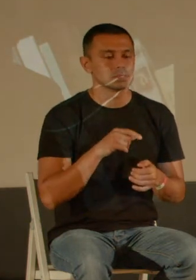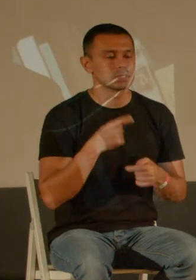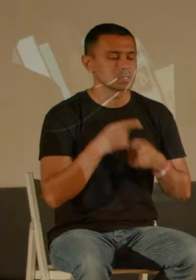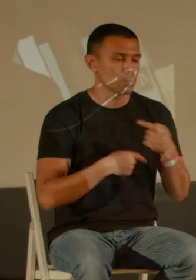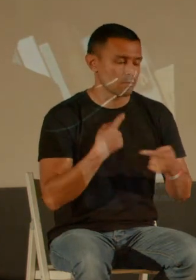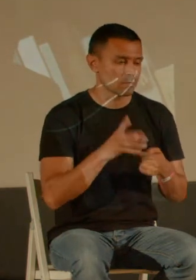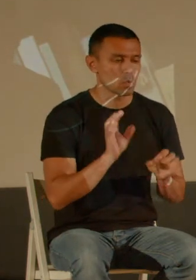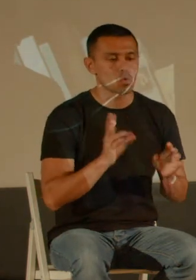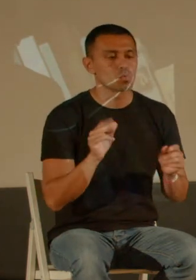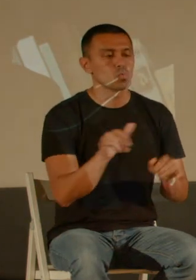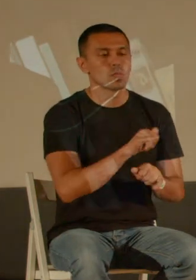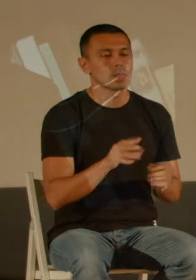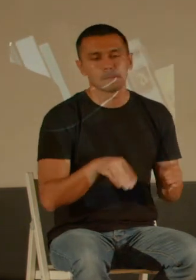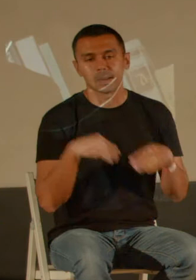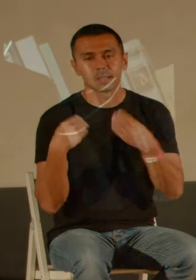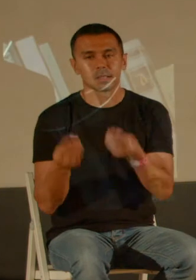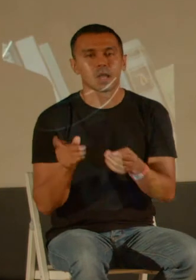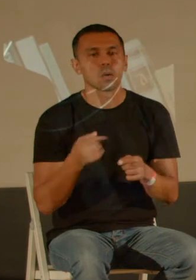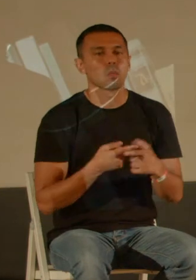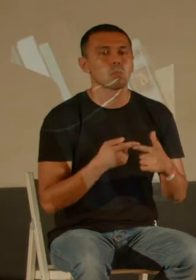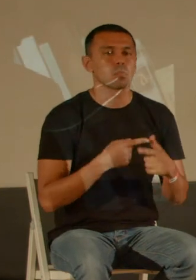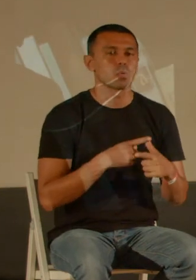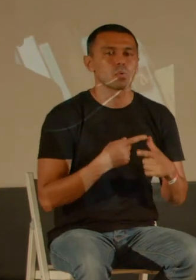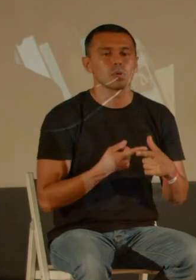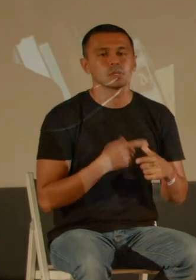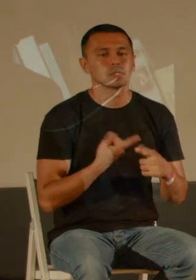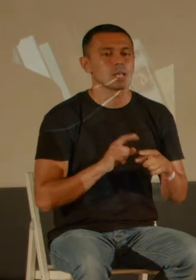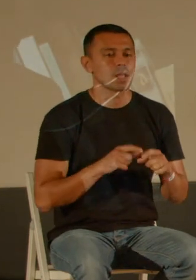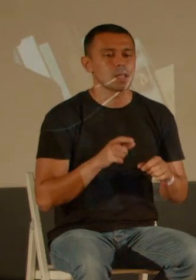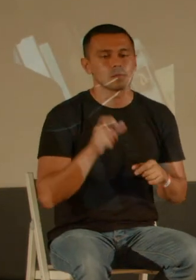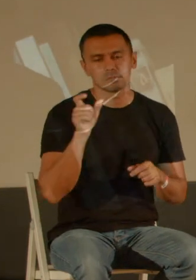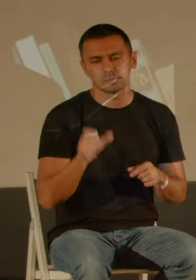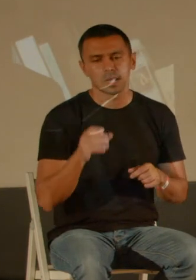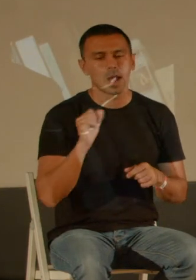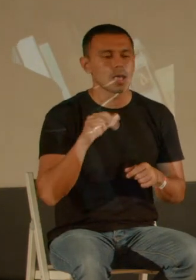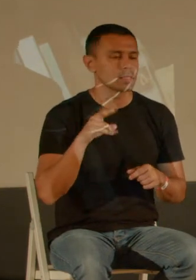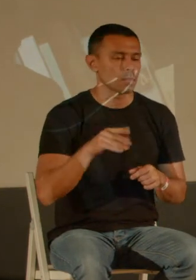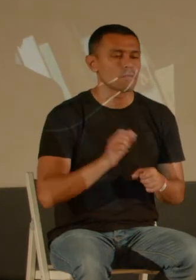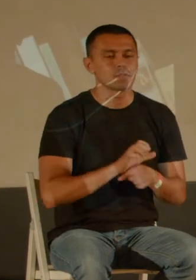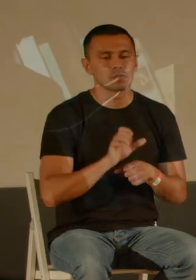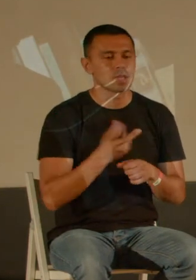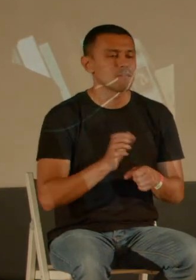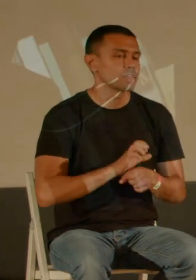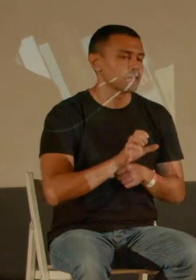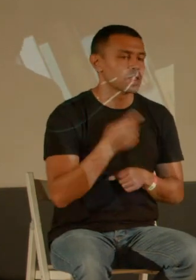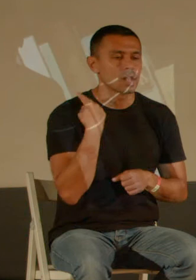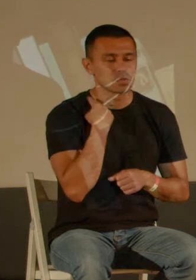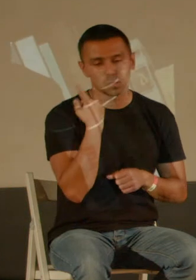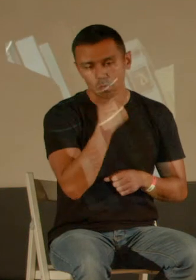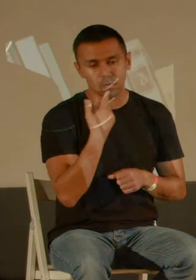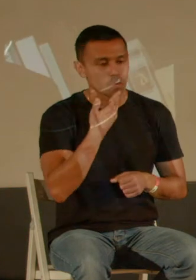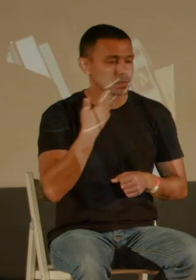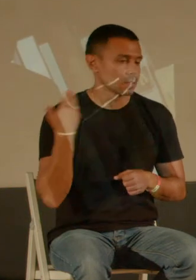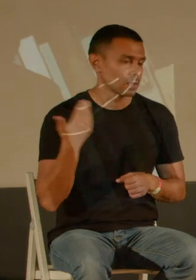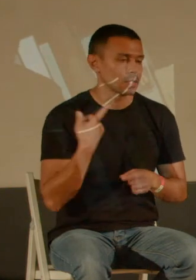могла кудись передати, ну, тобто передати. Або це агент, або видавництво, яке видавало англійською